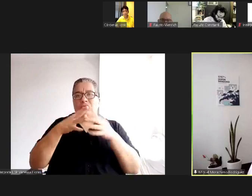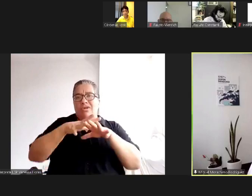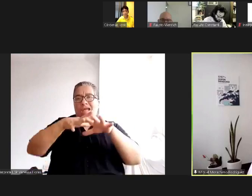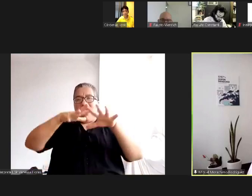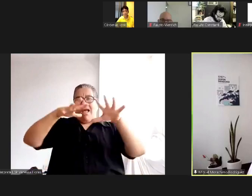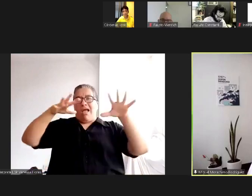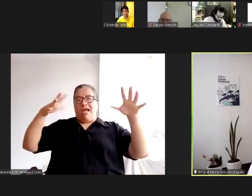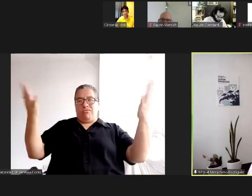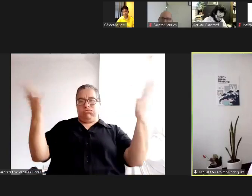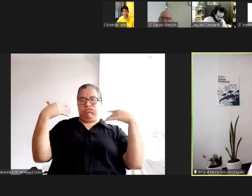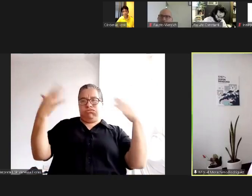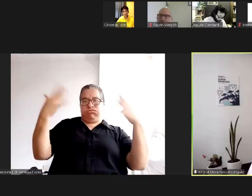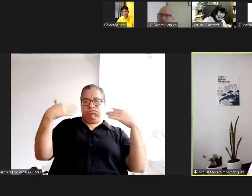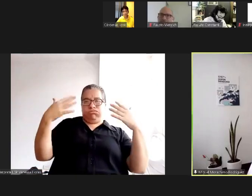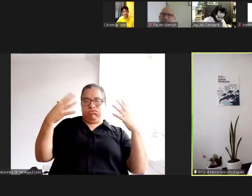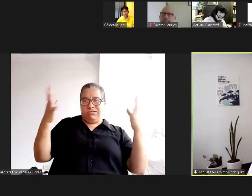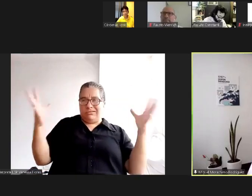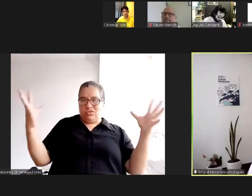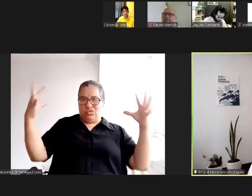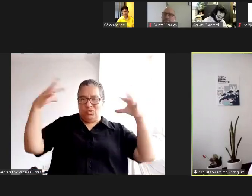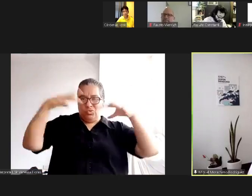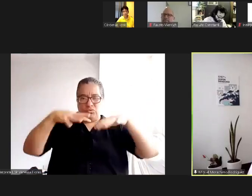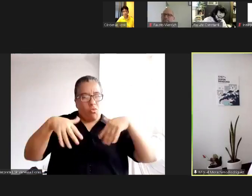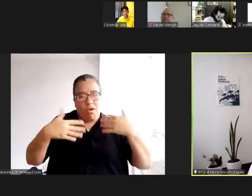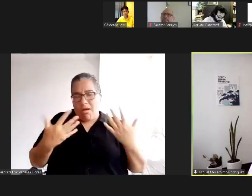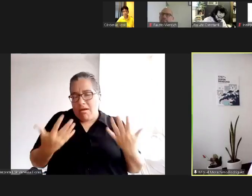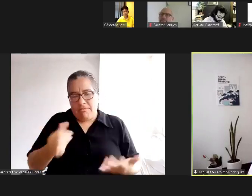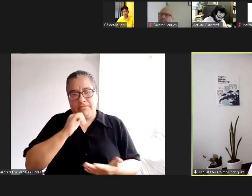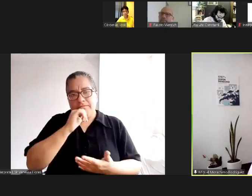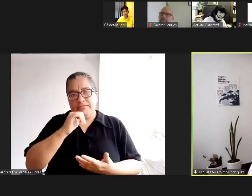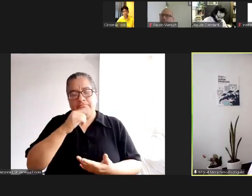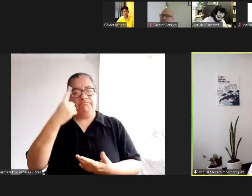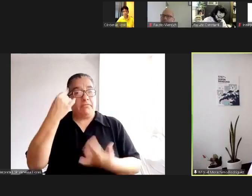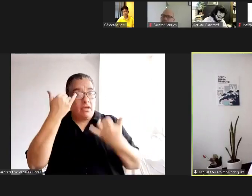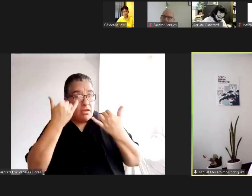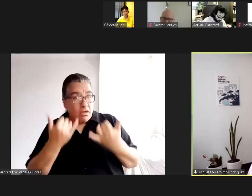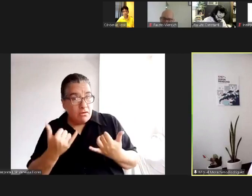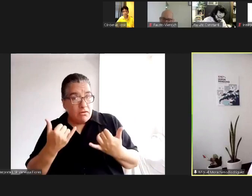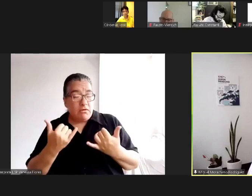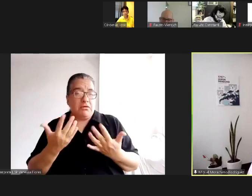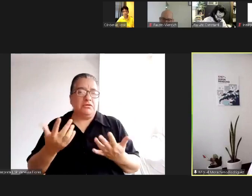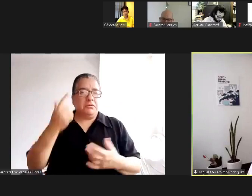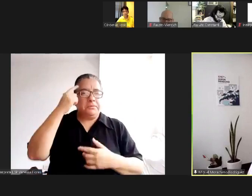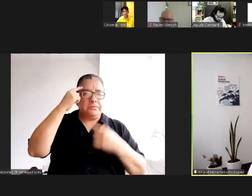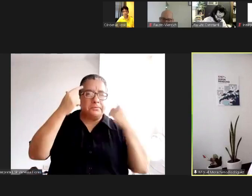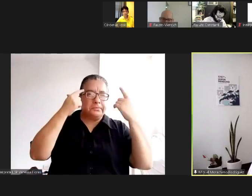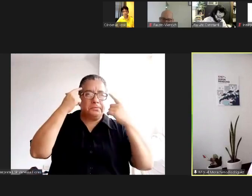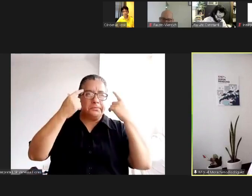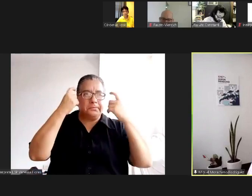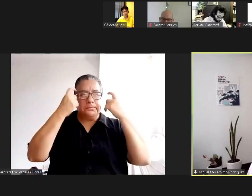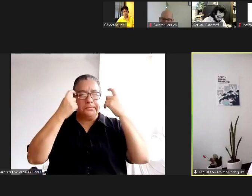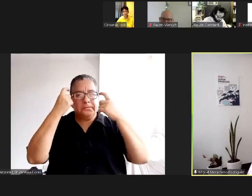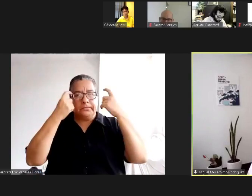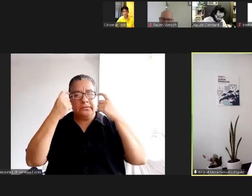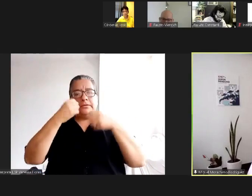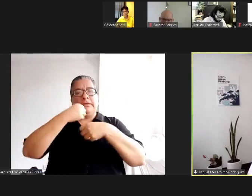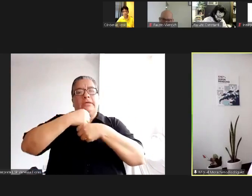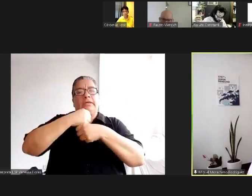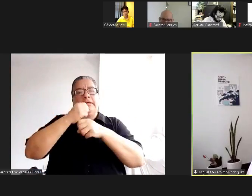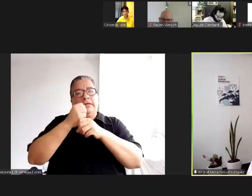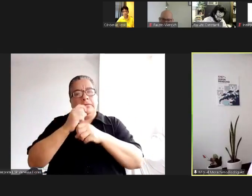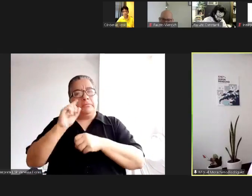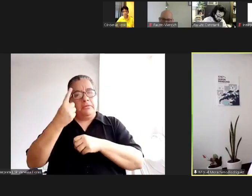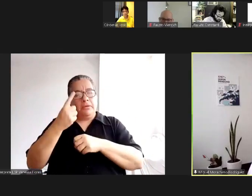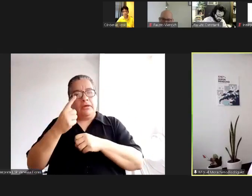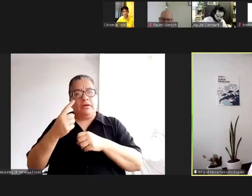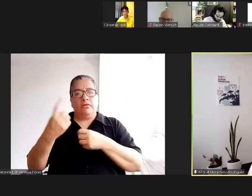a lo que podamos aspirar. En esta etapa yo creo que se trata más que de hacer como grandes cosas, se trata de crear esa comunidad de personas interesadas, y en